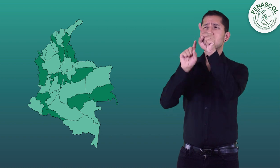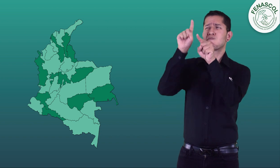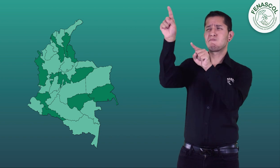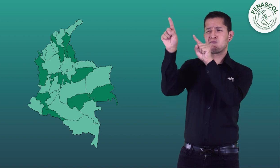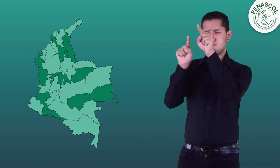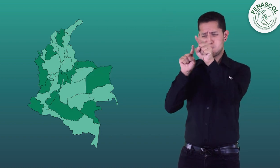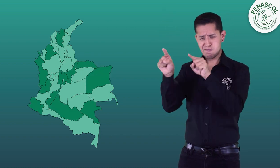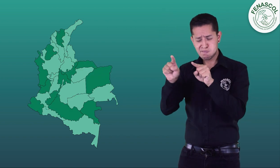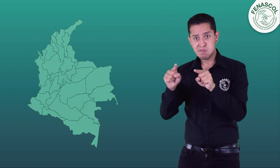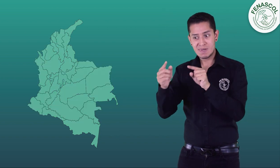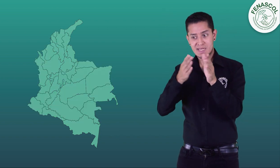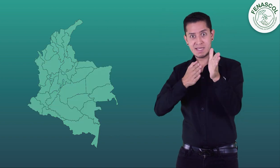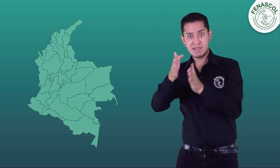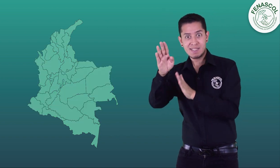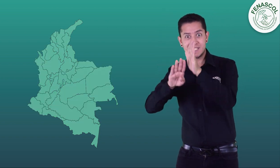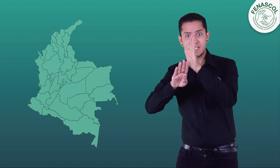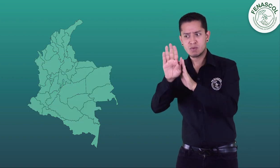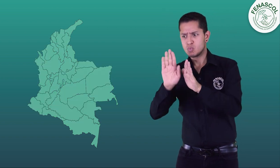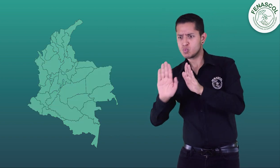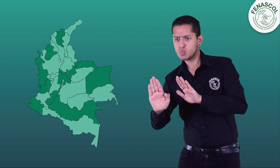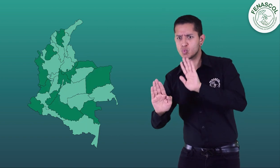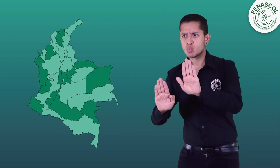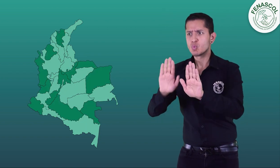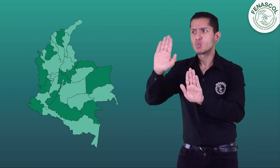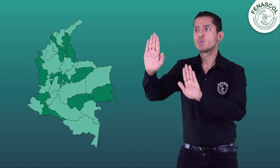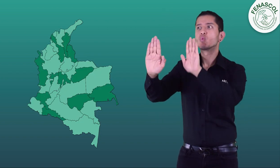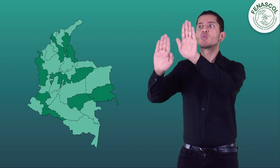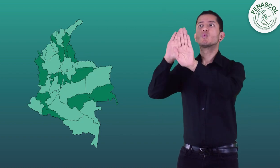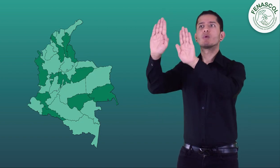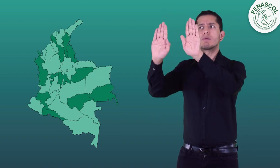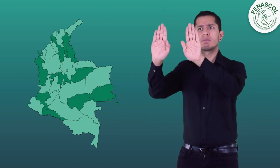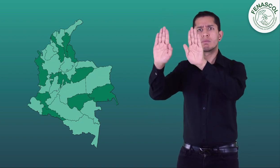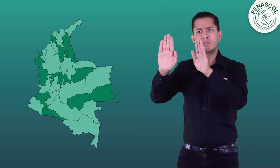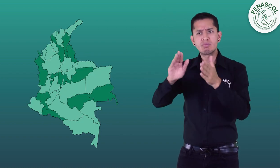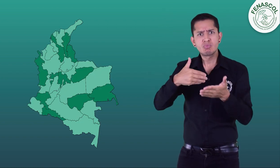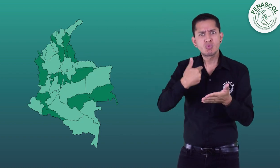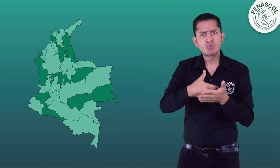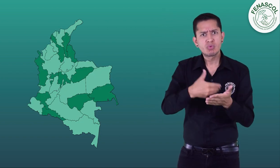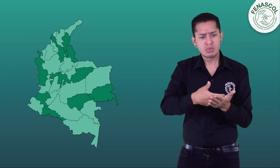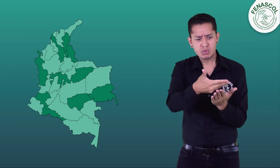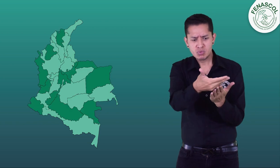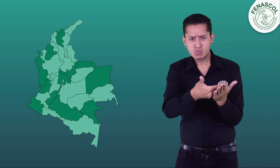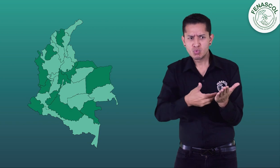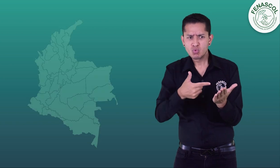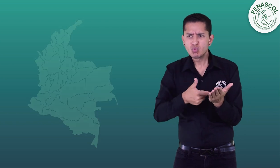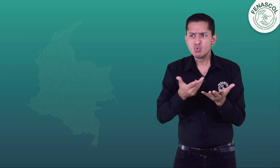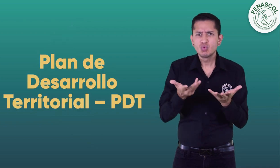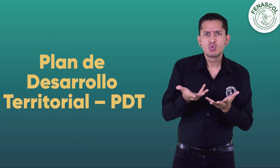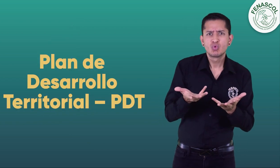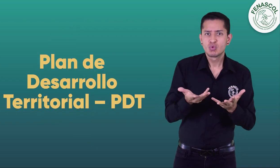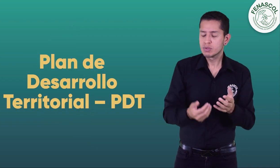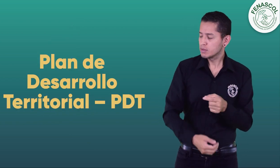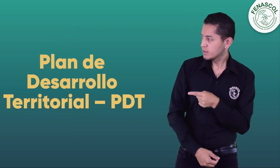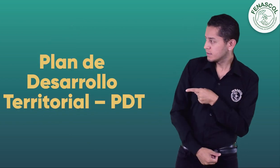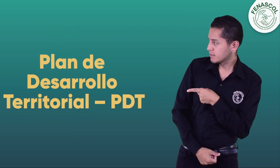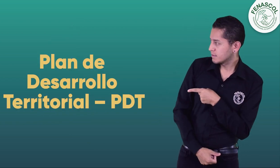Así pues, al interior de Colombia contamos con determinados planes de desarrollo llamados